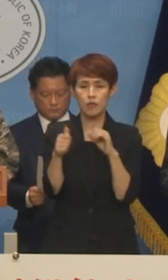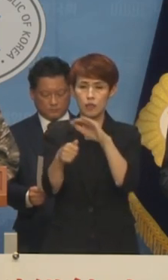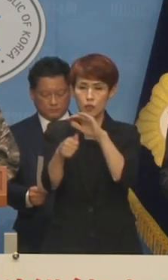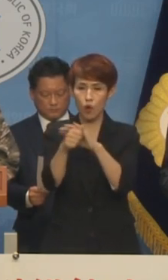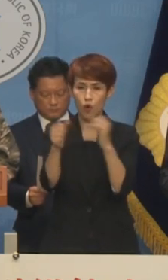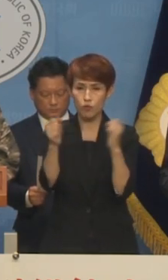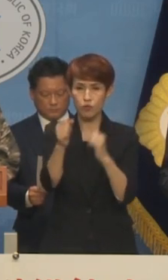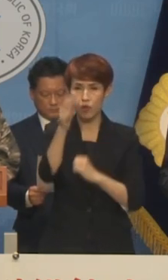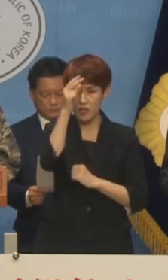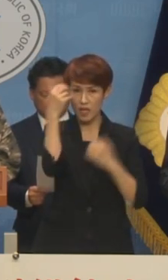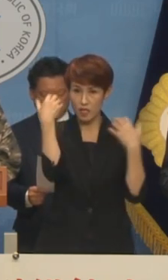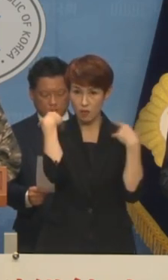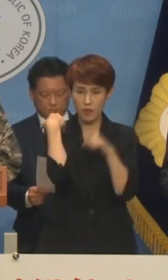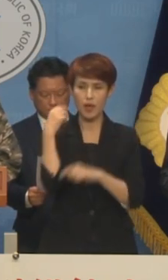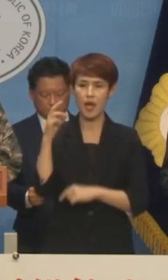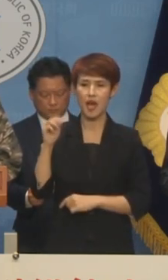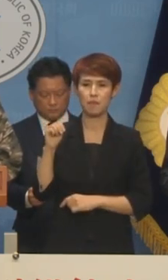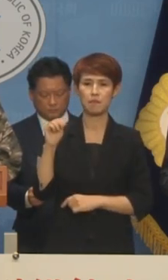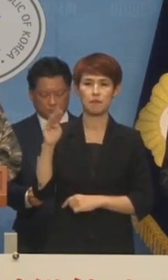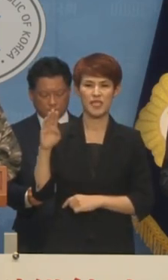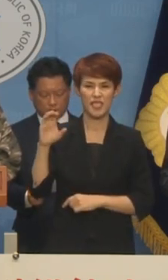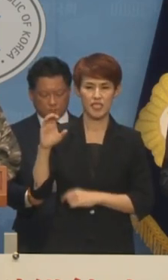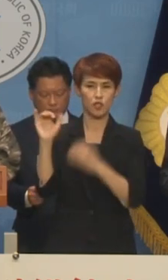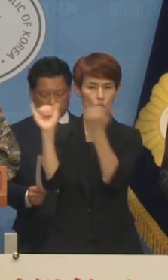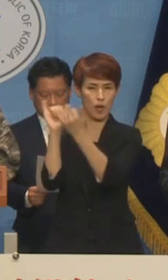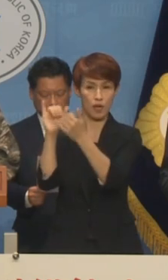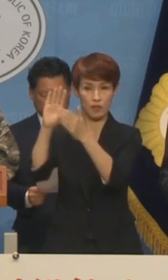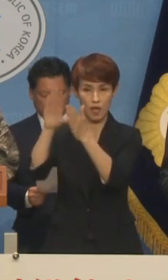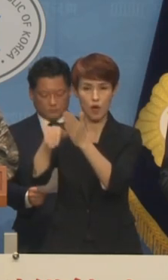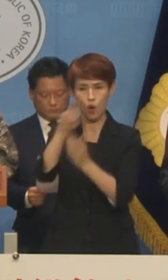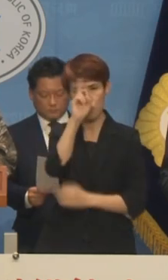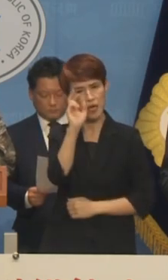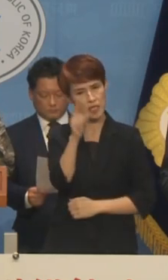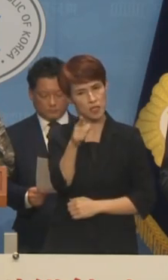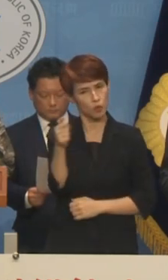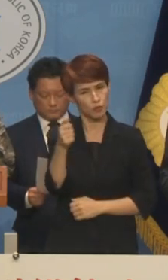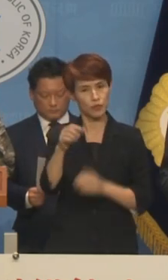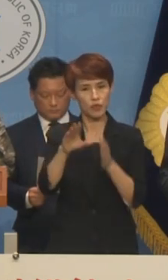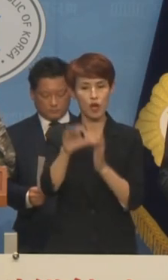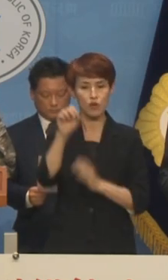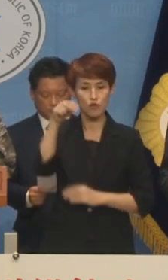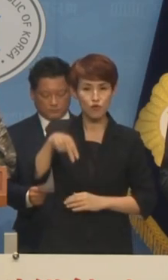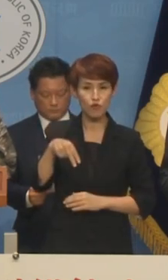간부는 MBC와 통화해서 오후 1시 50분쯤 유재은